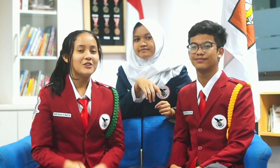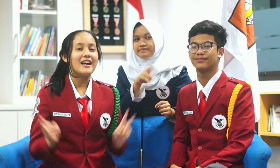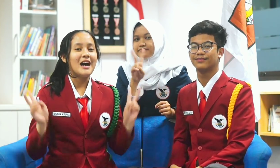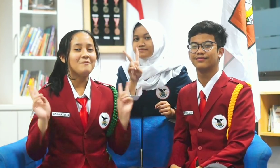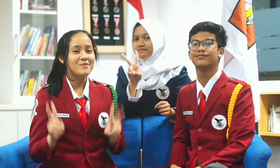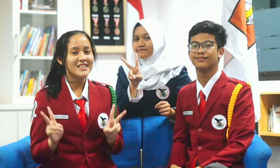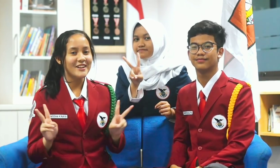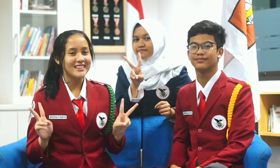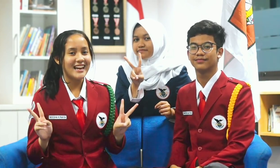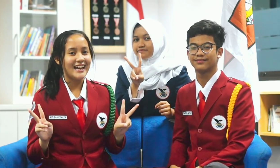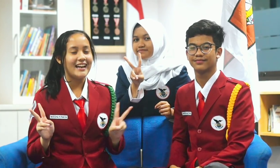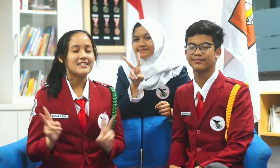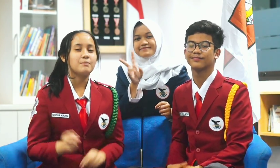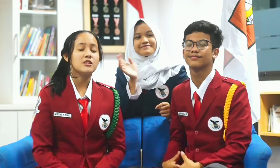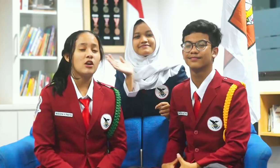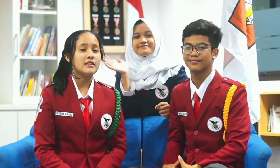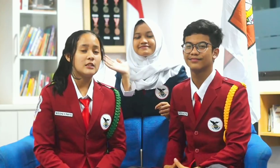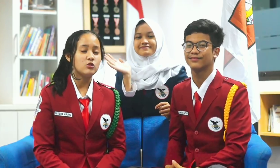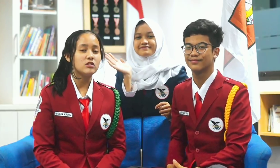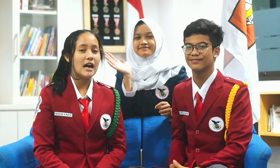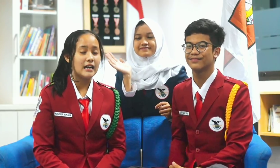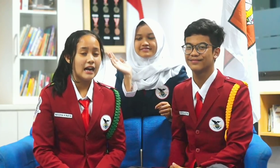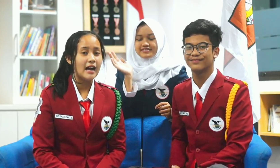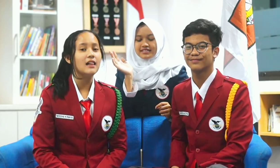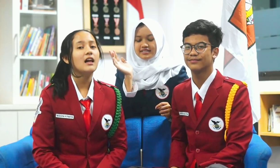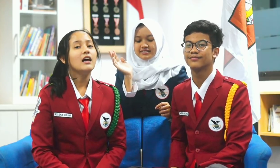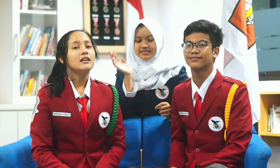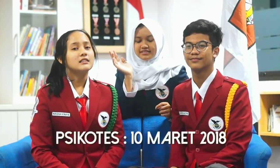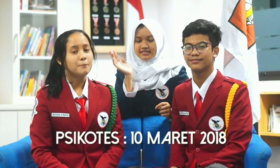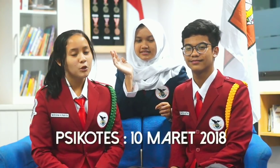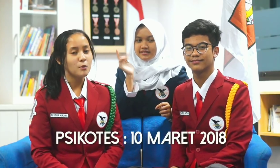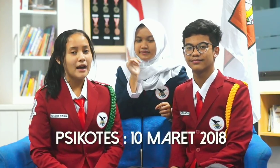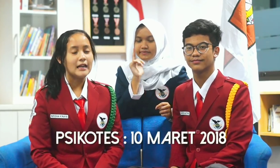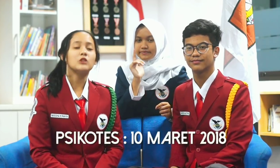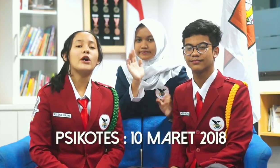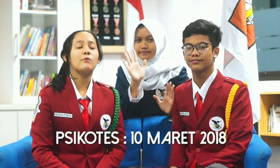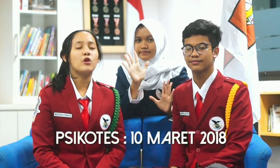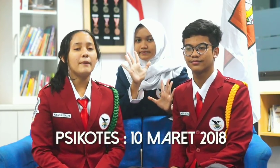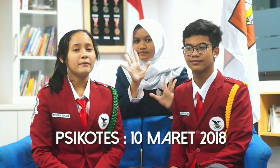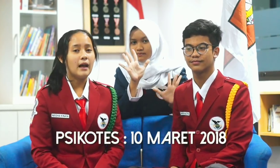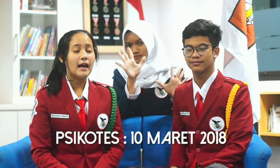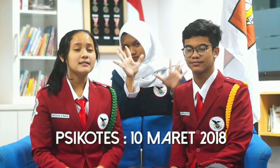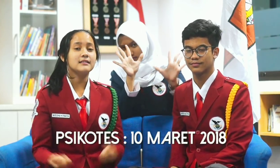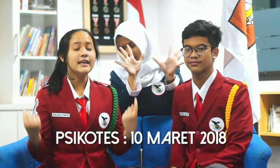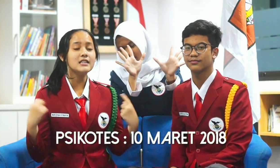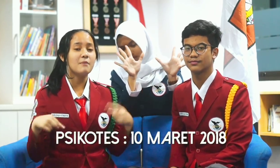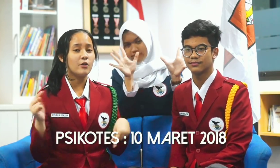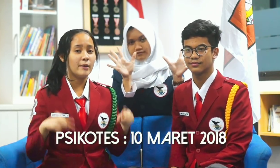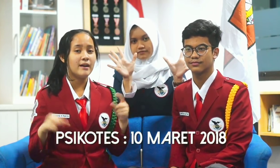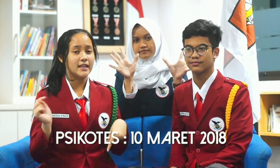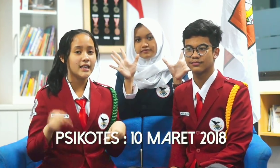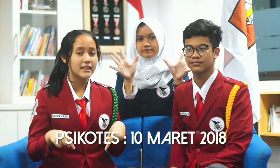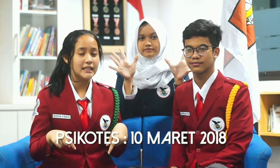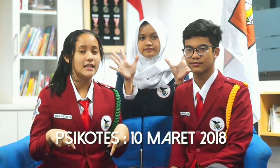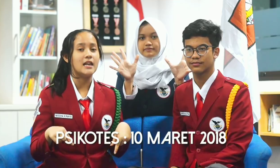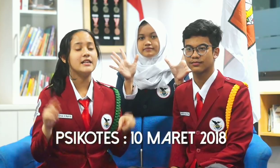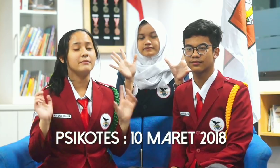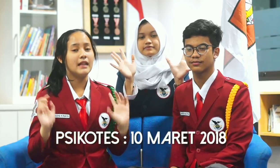ada psikotes. Psikotes itu tanggal 10 Maret 2018 di SMANU MHT ini dari jam